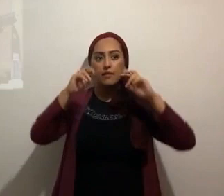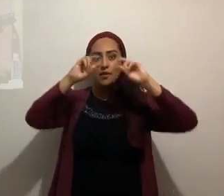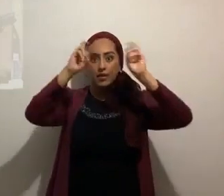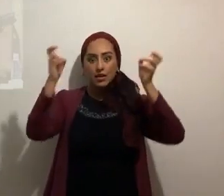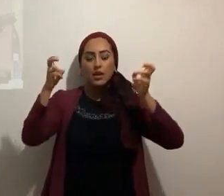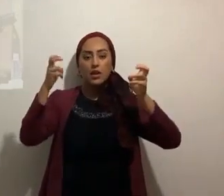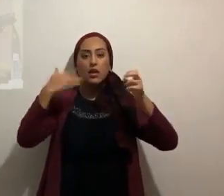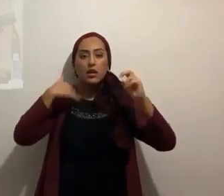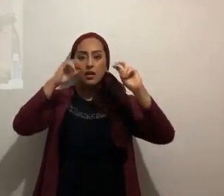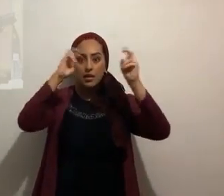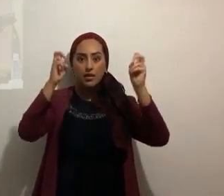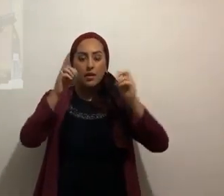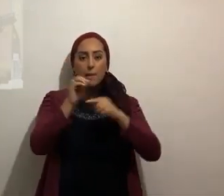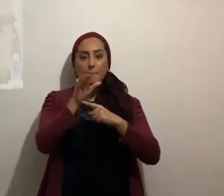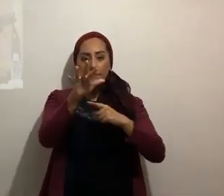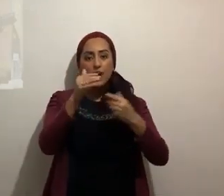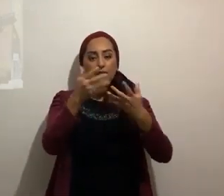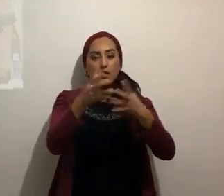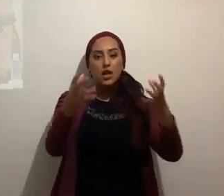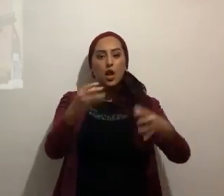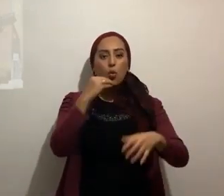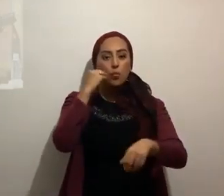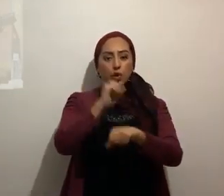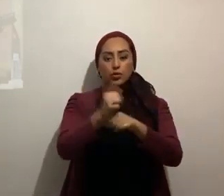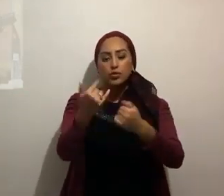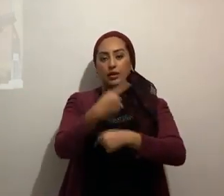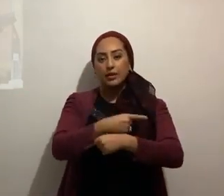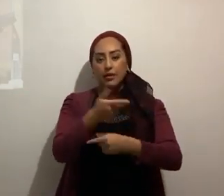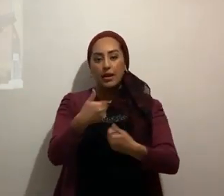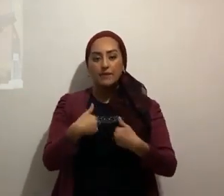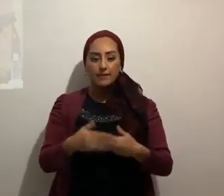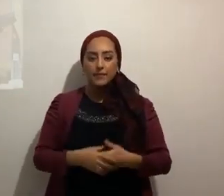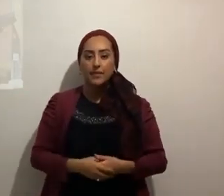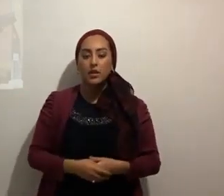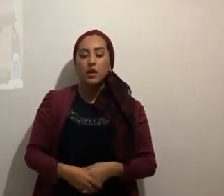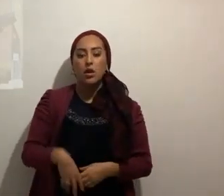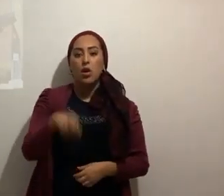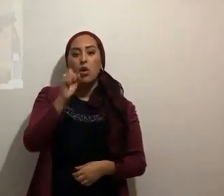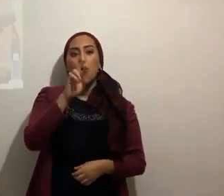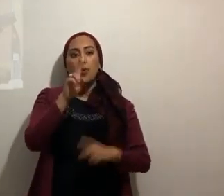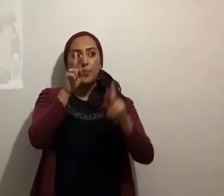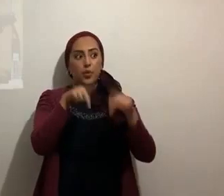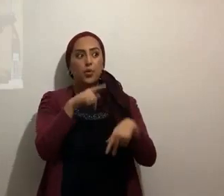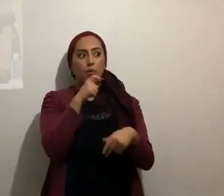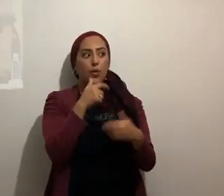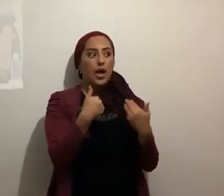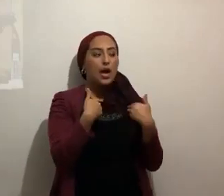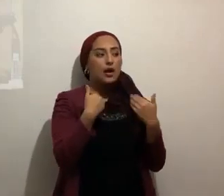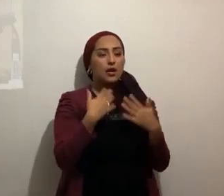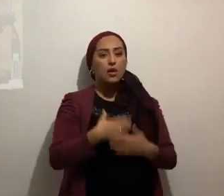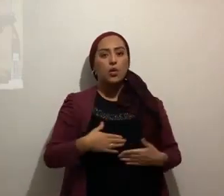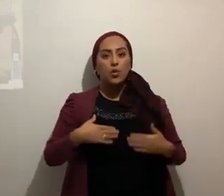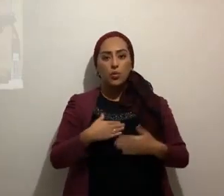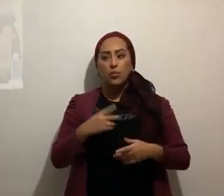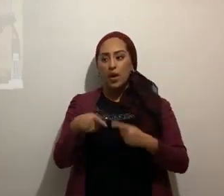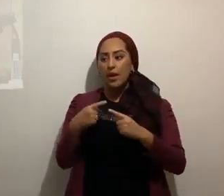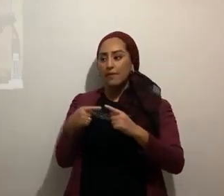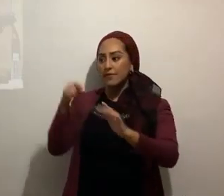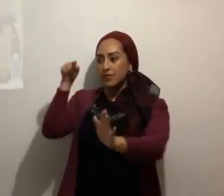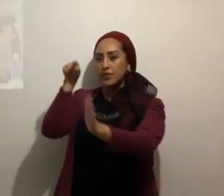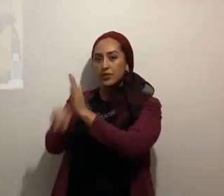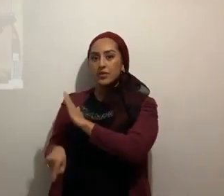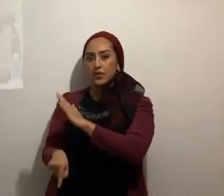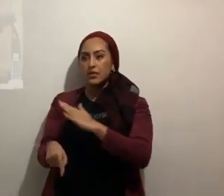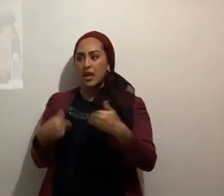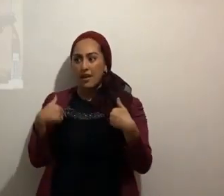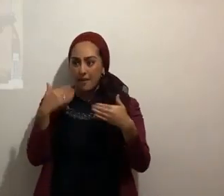la proyección. Te voy a dejar mucha tarea ahora. O el que tiene inclusive placer al matar.